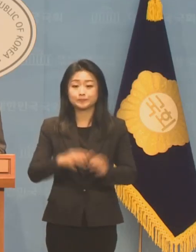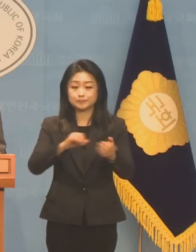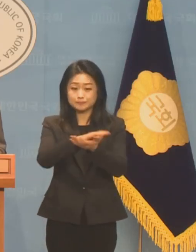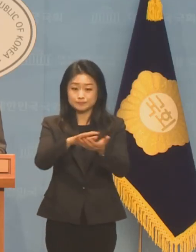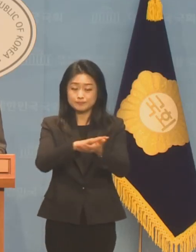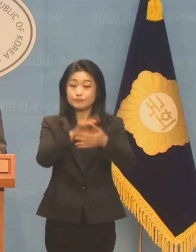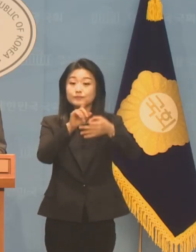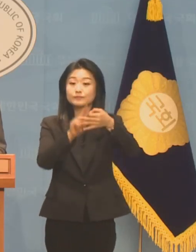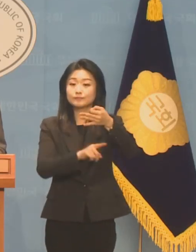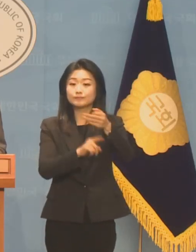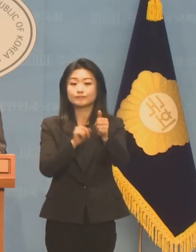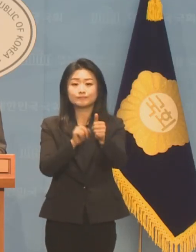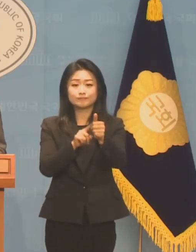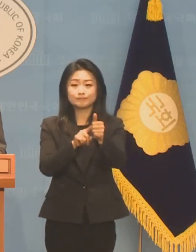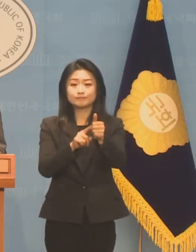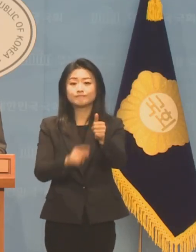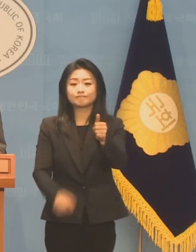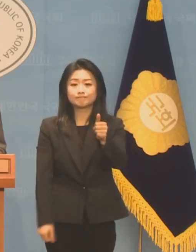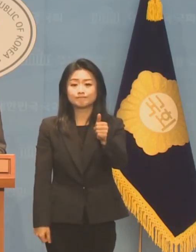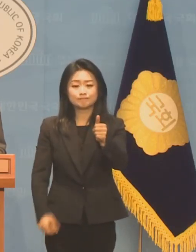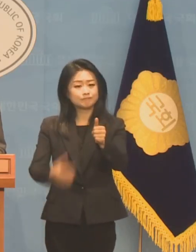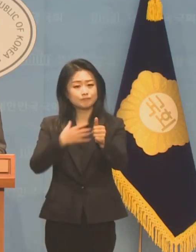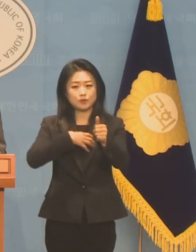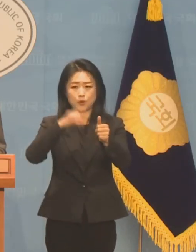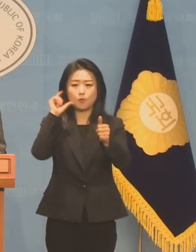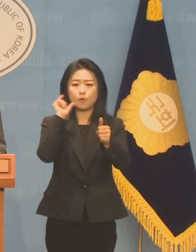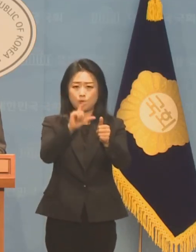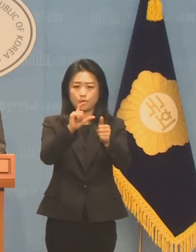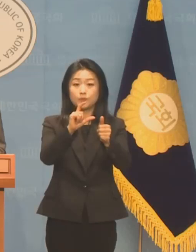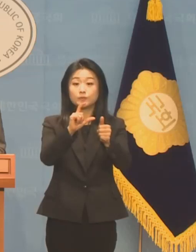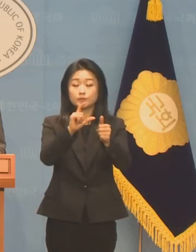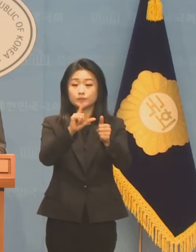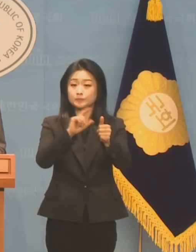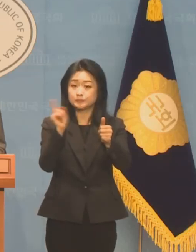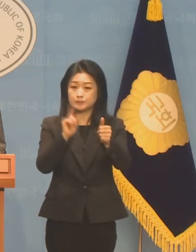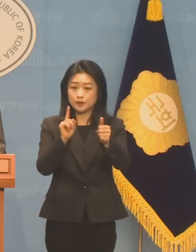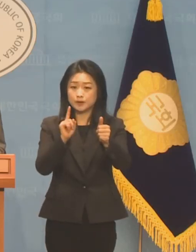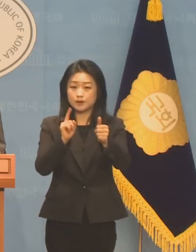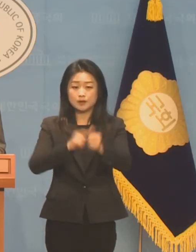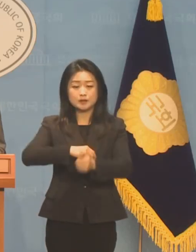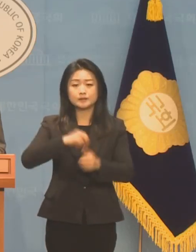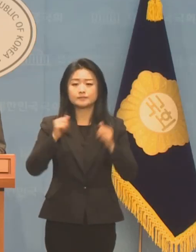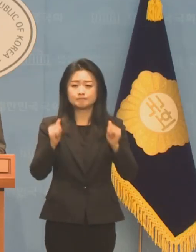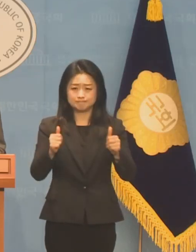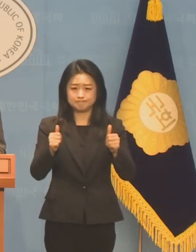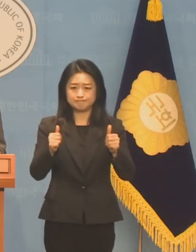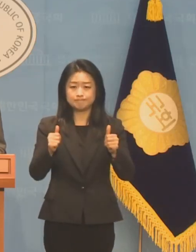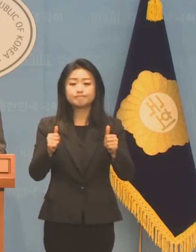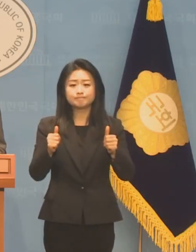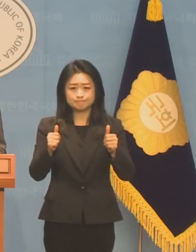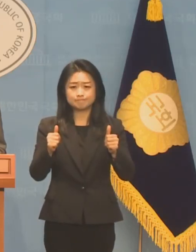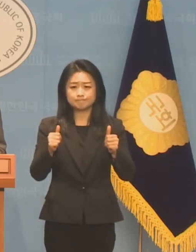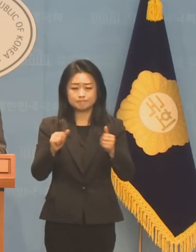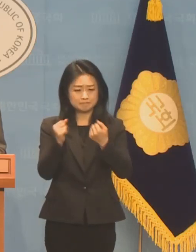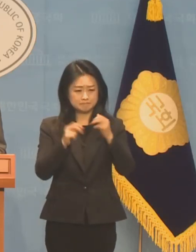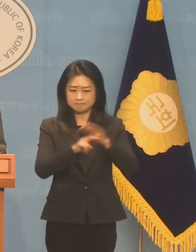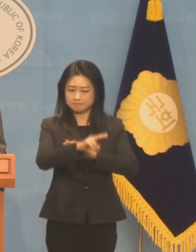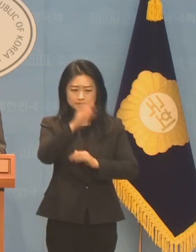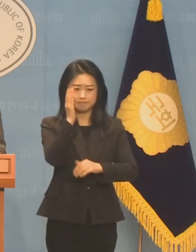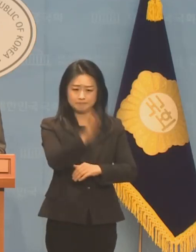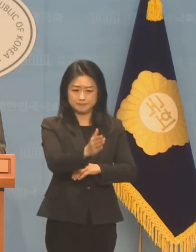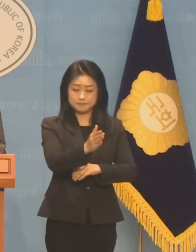속의 윤석열에게 엄중하게 경고합니다. 법의 심판대를 피할 길은